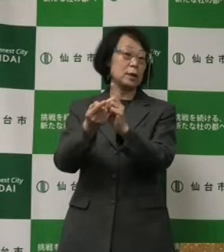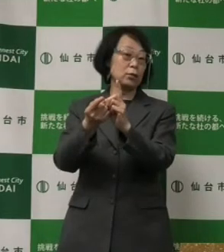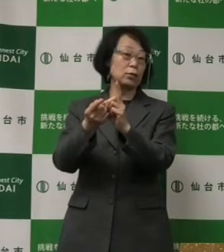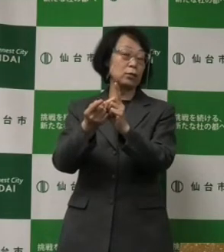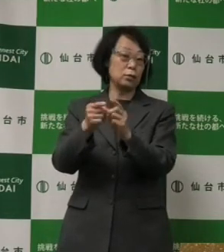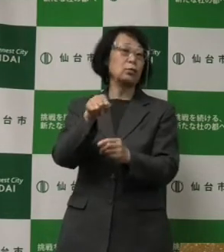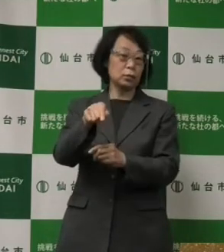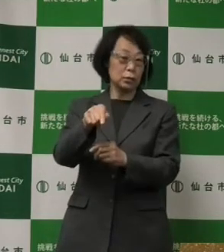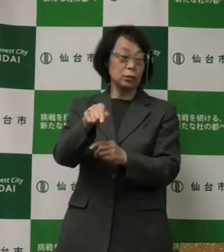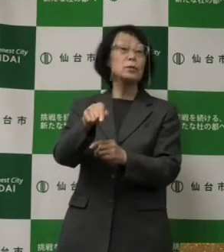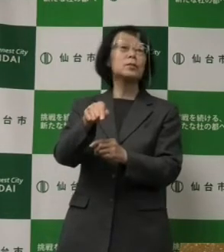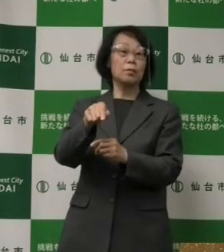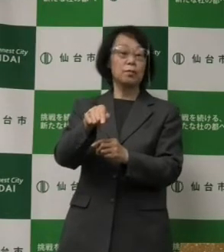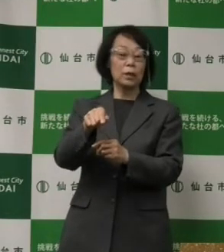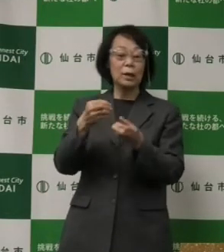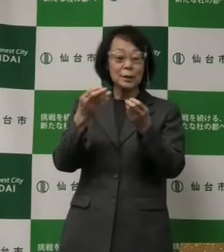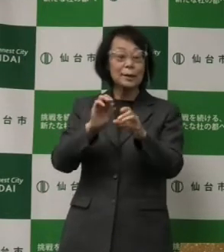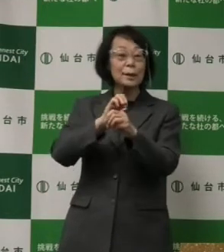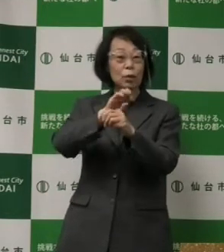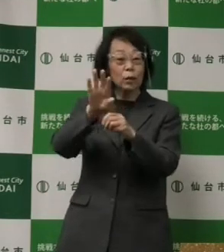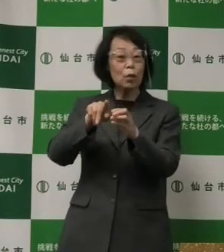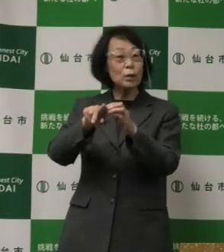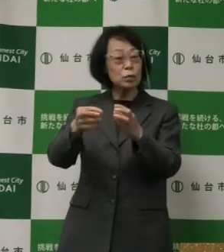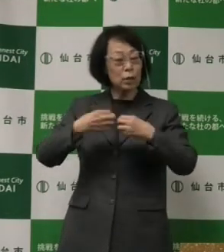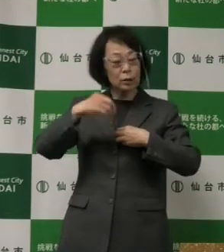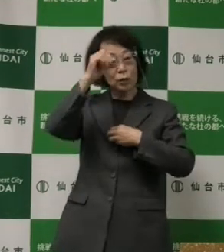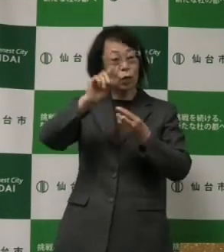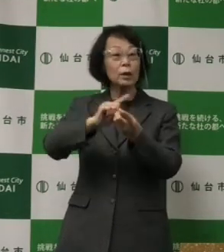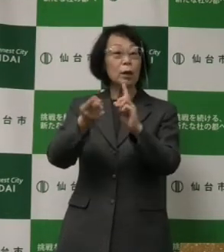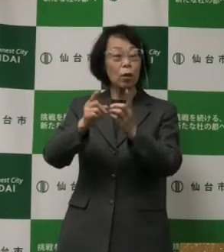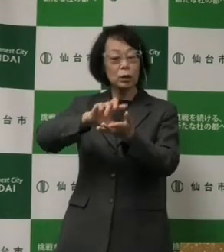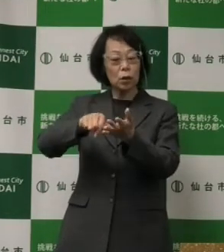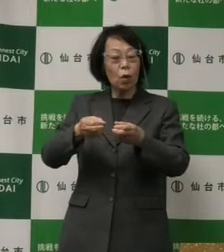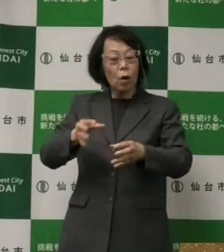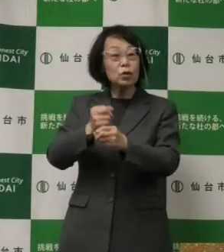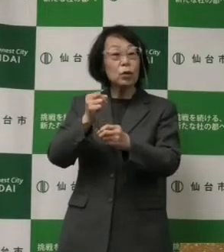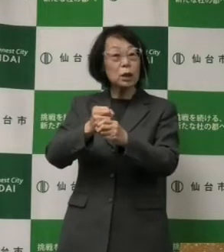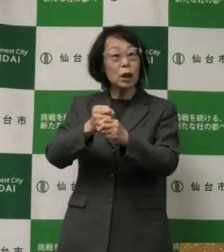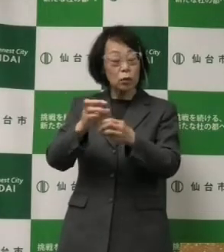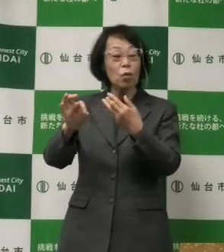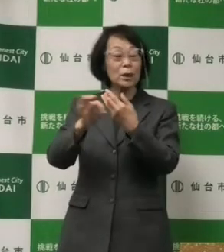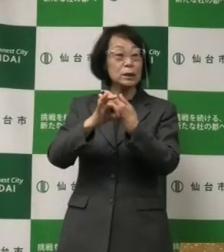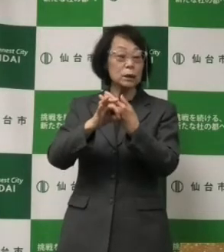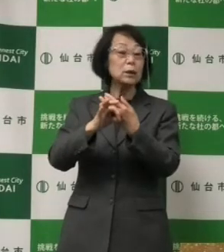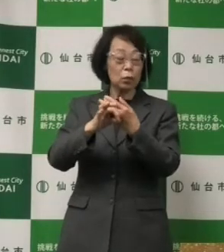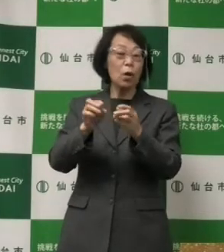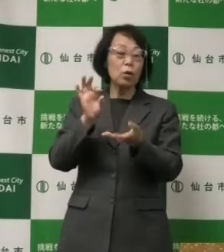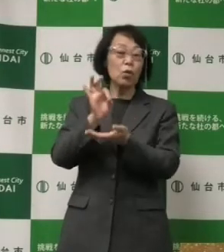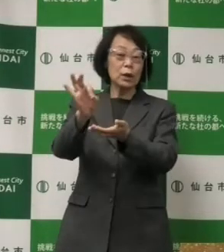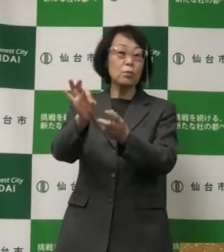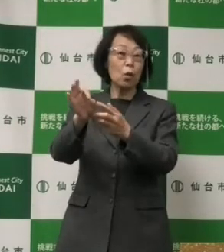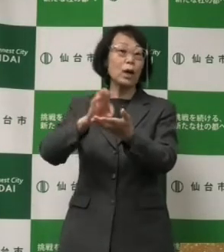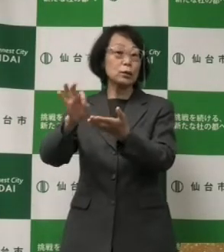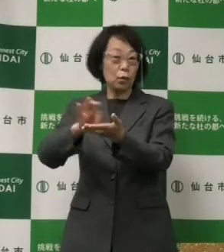です。新型コロナウイルス感染症対応地方創生臨時交付金も活用しながら、福